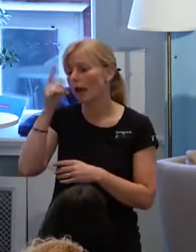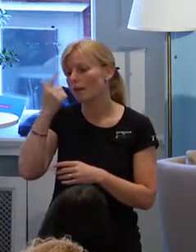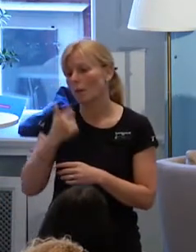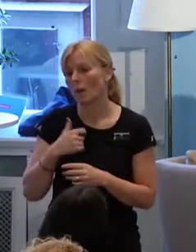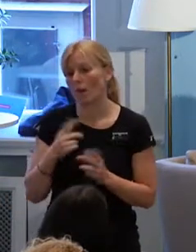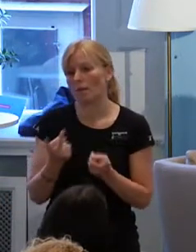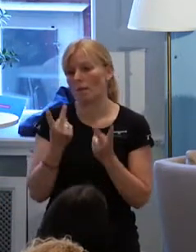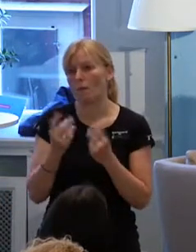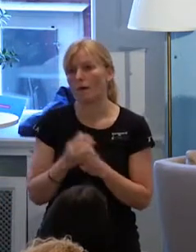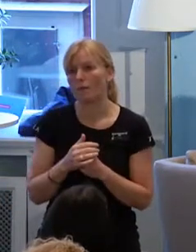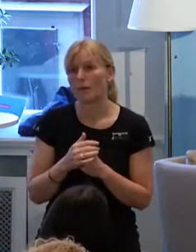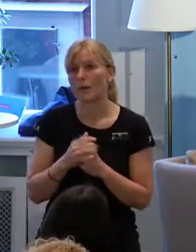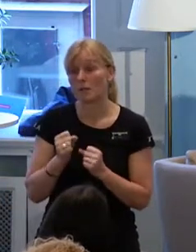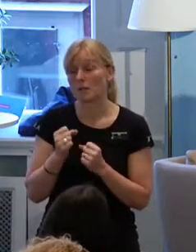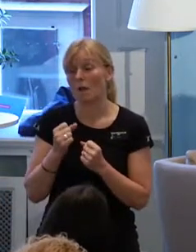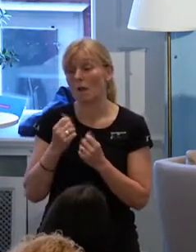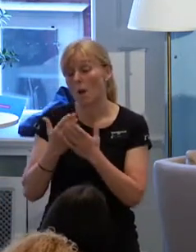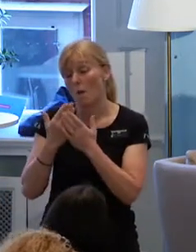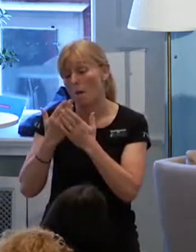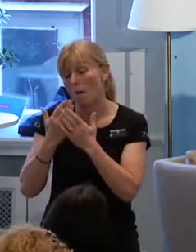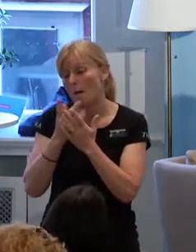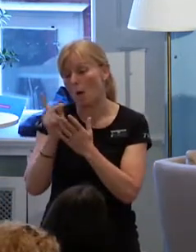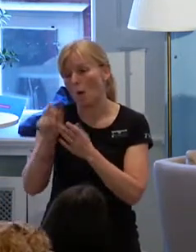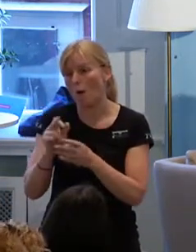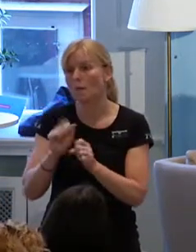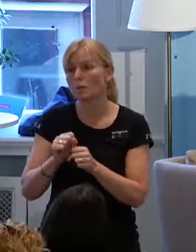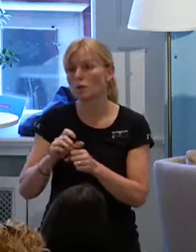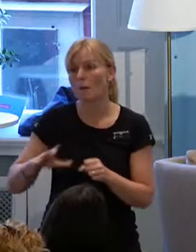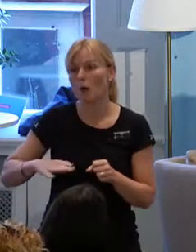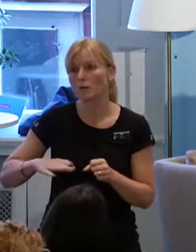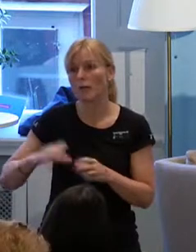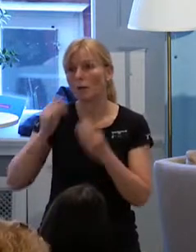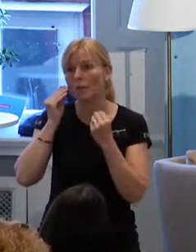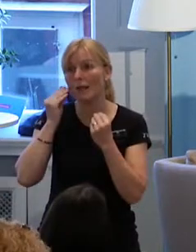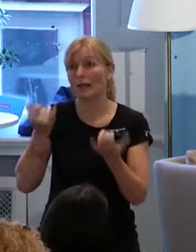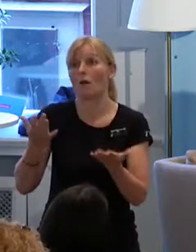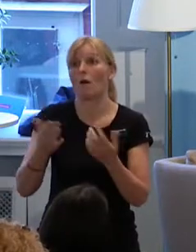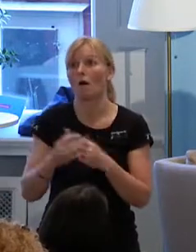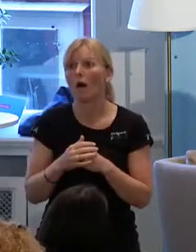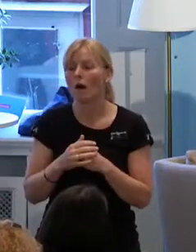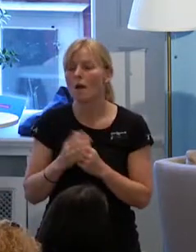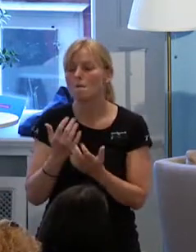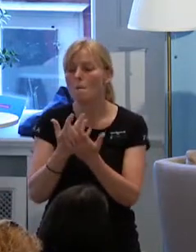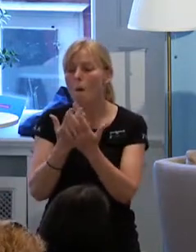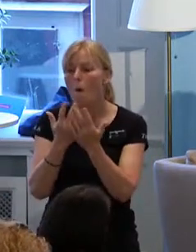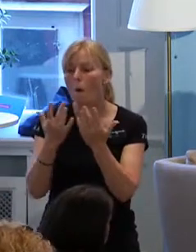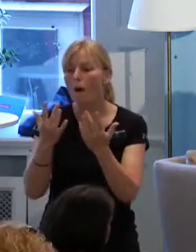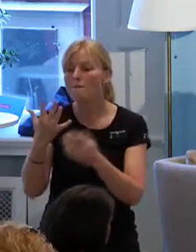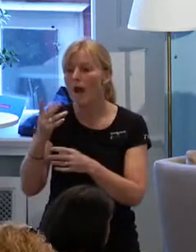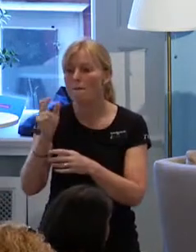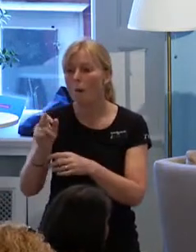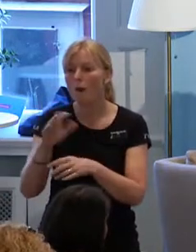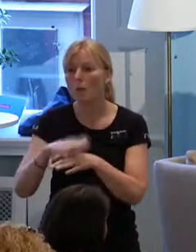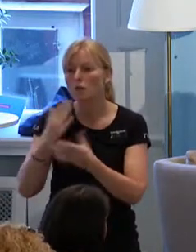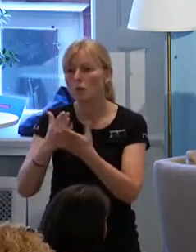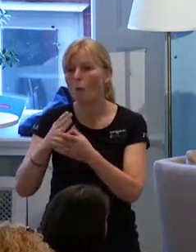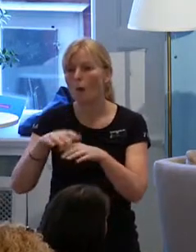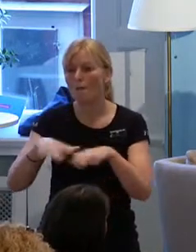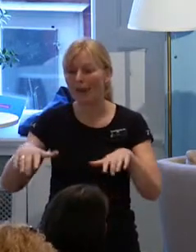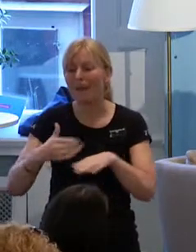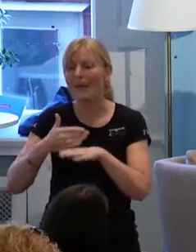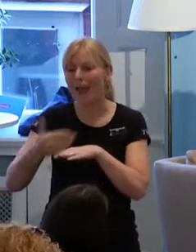vi tror att man ska utbilda sig jättelångt. Alla ska ha en masterutbildning idag. Väldigt, väldigt många sitter 5 år på skolbänken